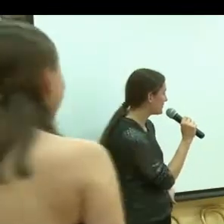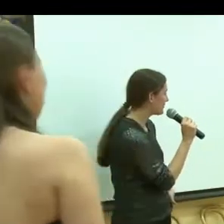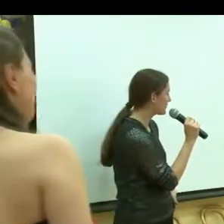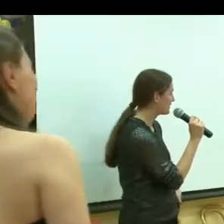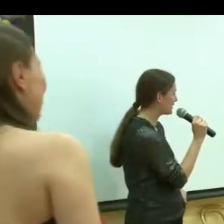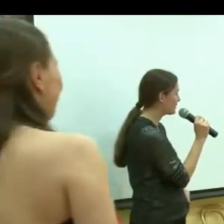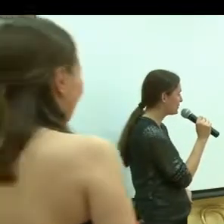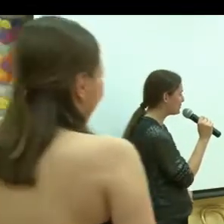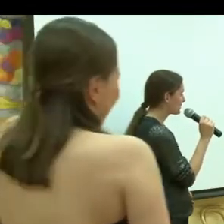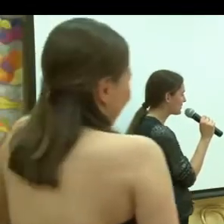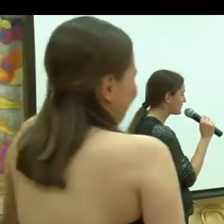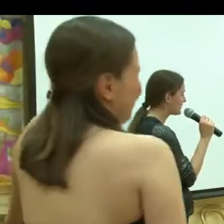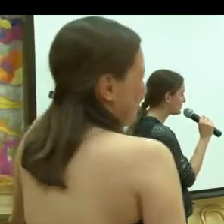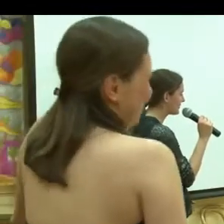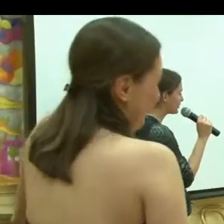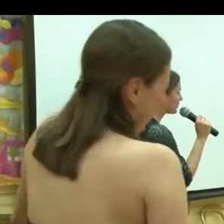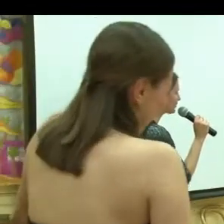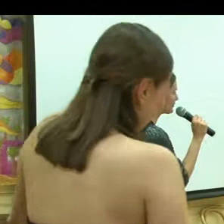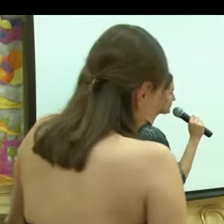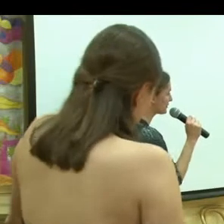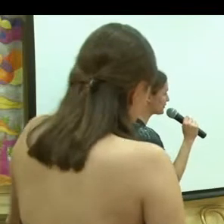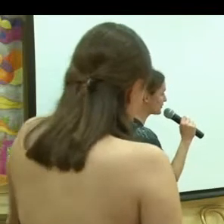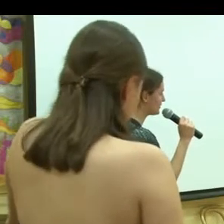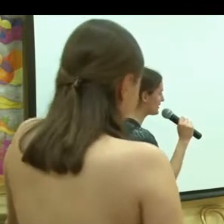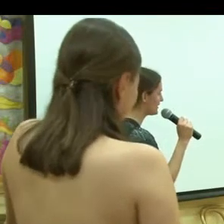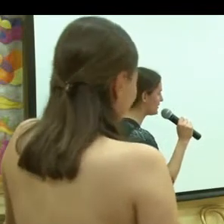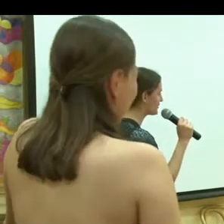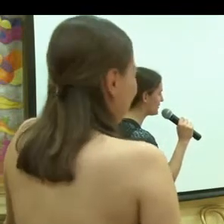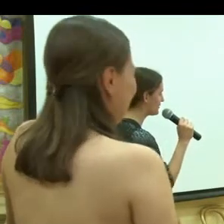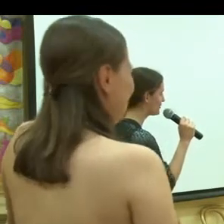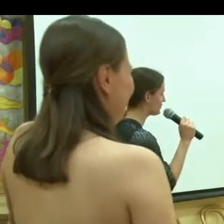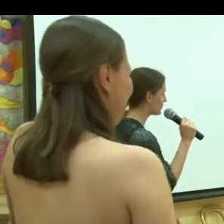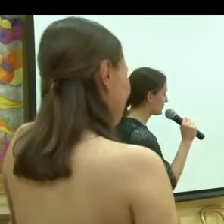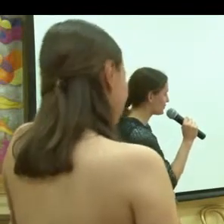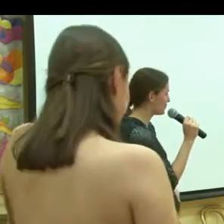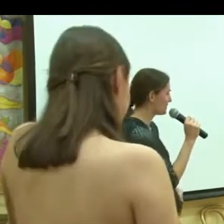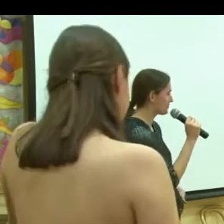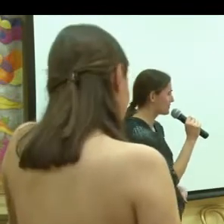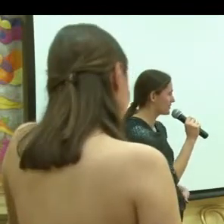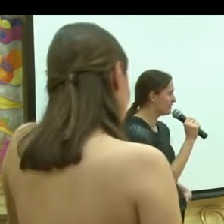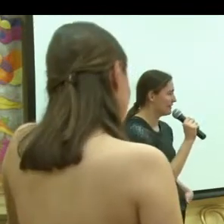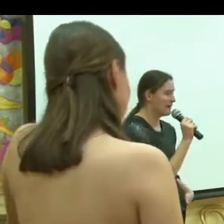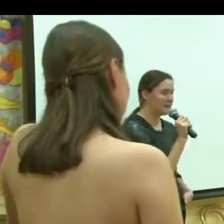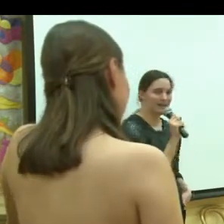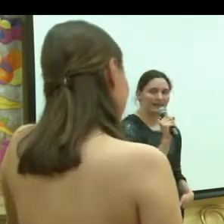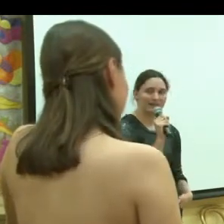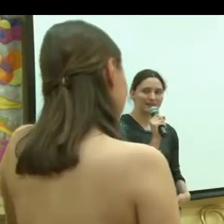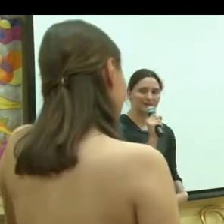W tej chwili właśnie, druga połówka serca kryje się na szarym rzemyku na szyi. Christiano właśnie w tej chwili wyciągnął spod koszuli i